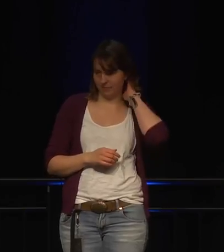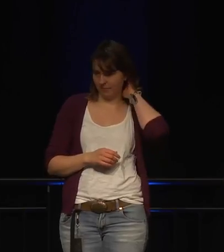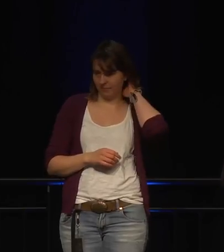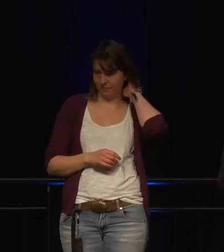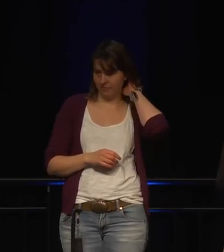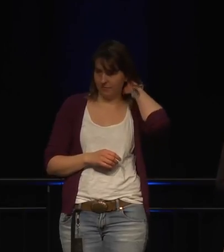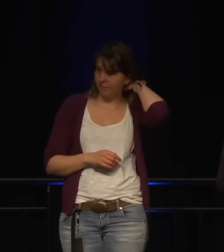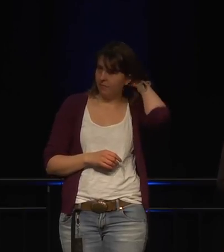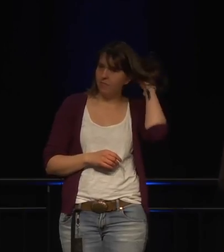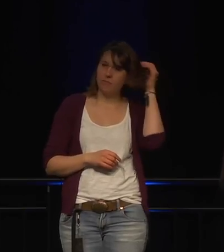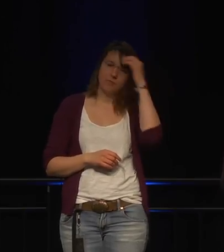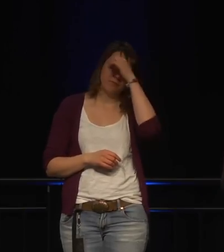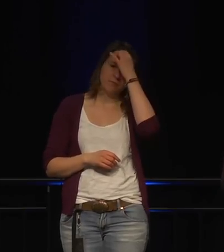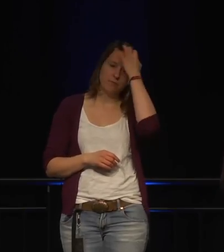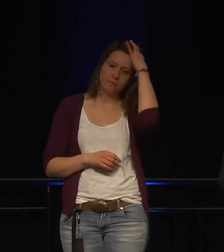Lo que encontró,